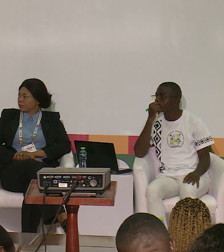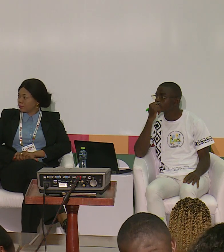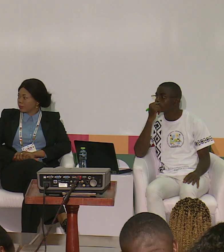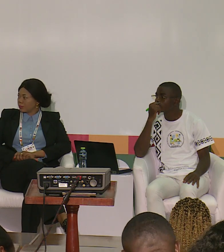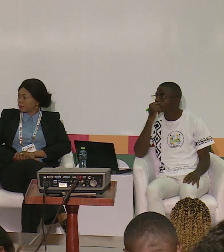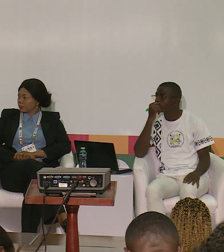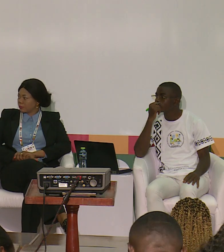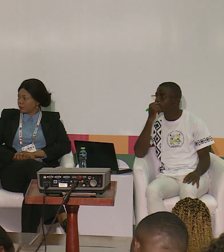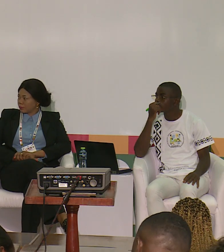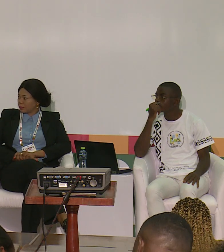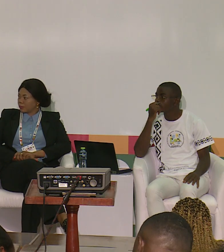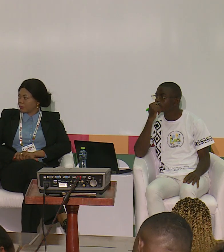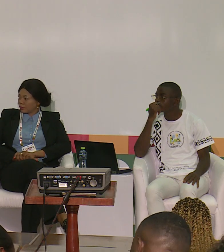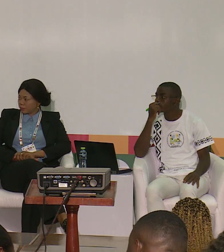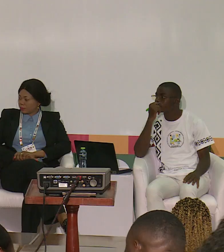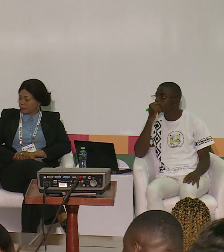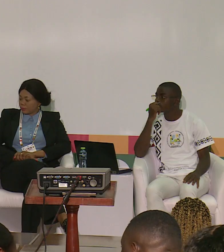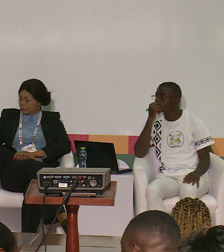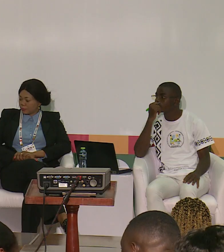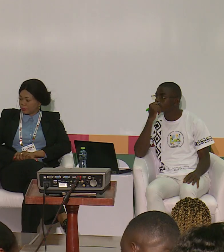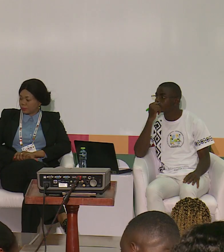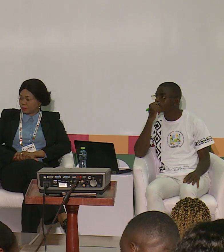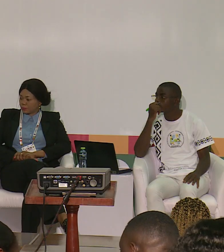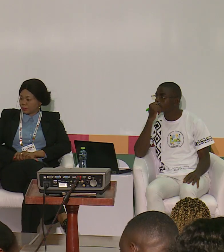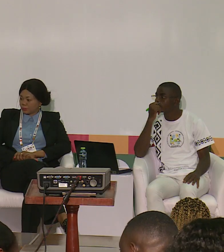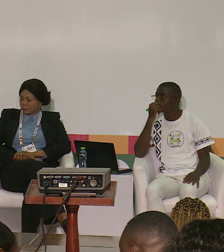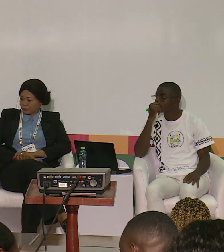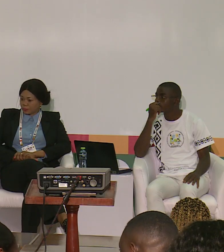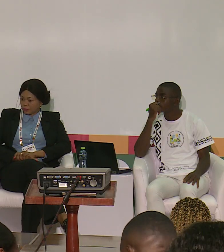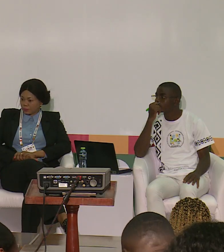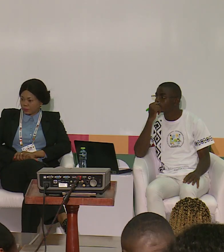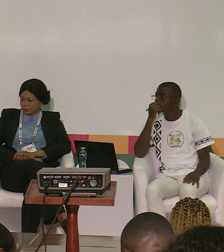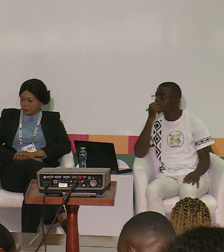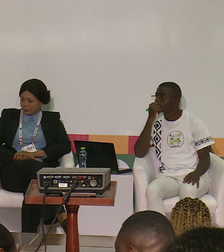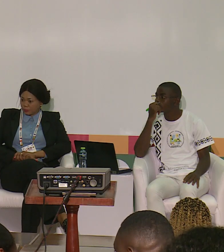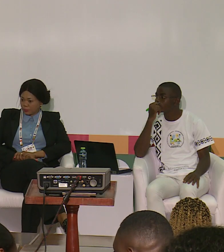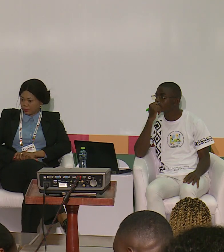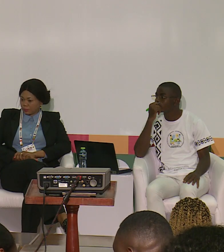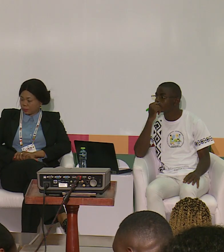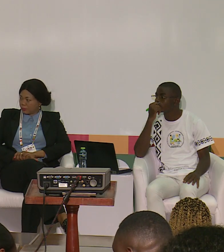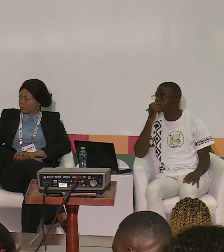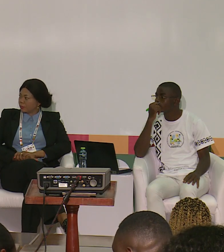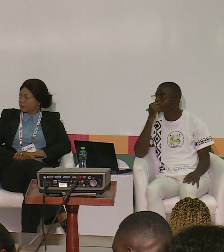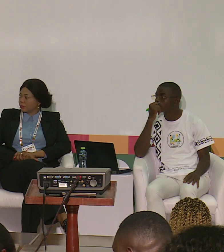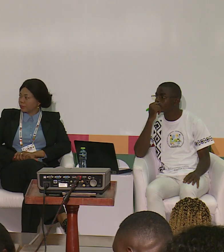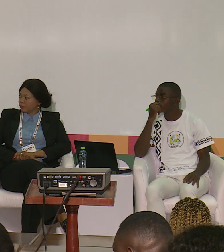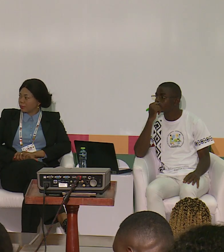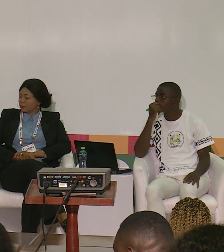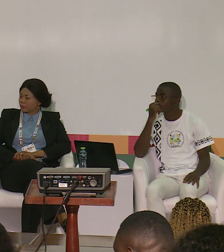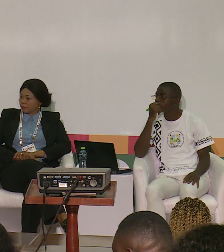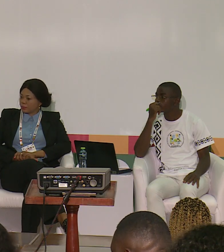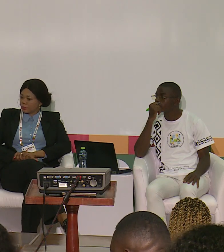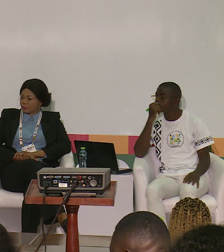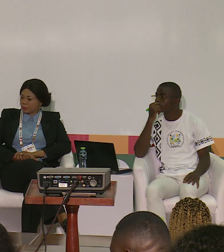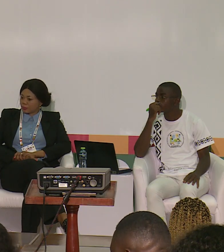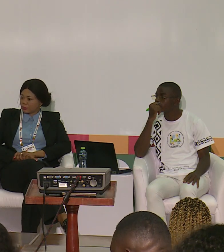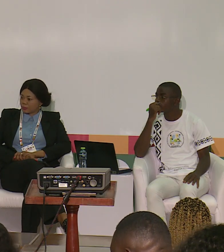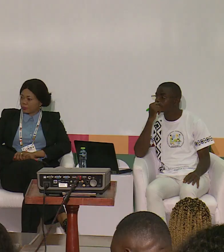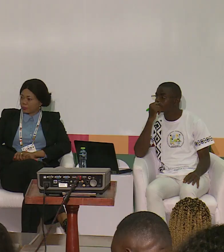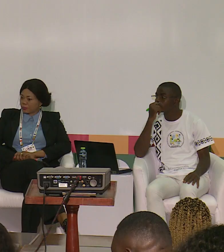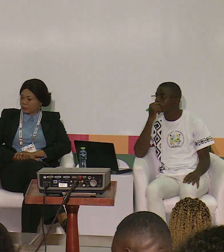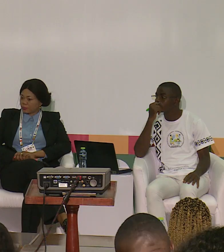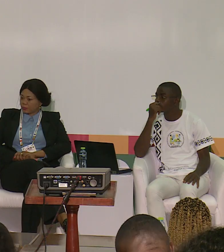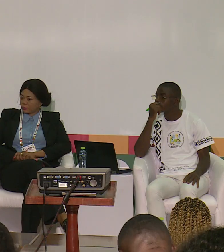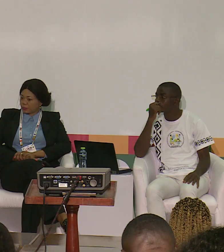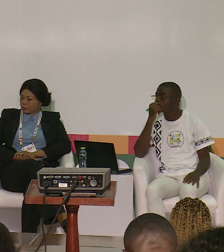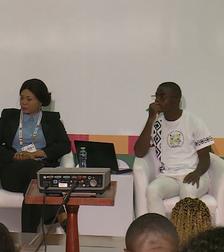Soy Prevención, los que forman el programa de Soy Prevención, como están en todos los distritos, usan esos libros para poder dar